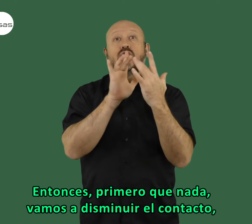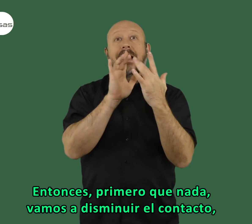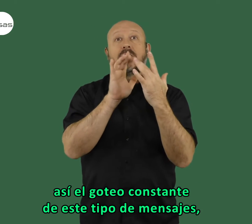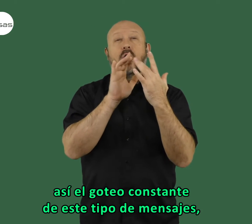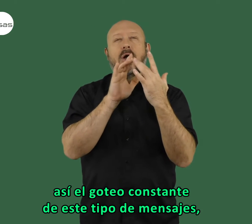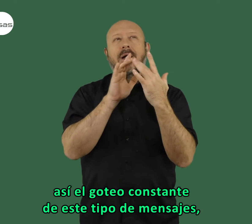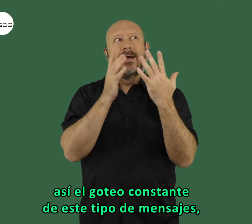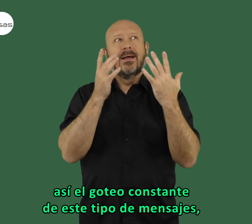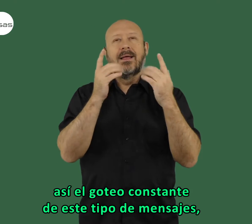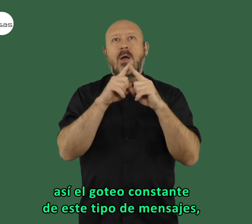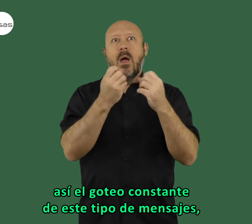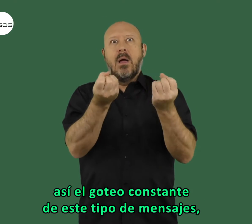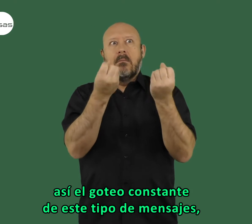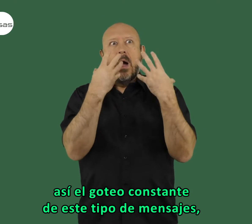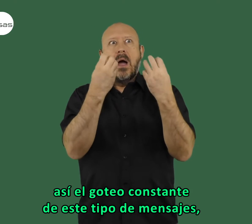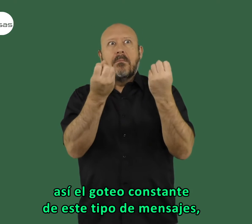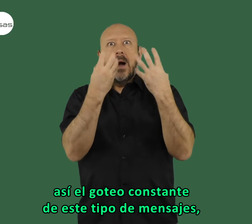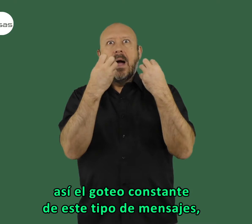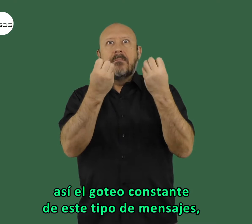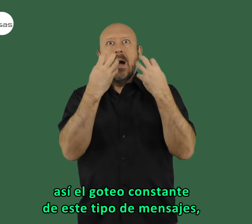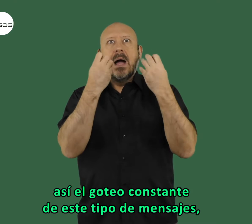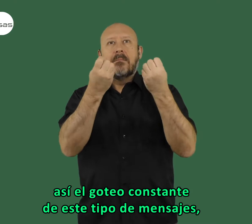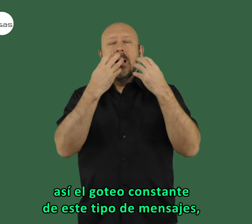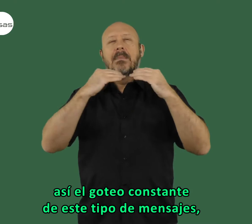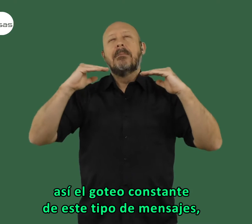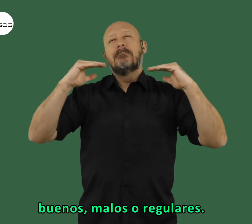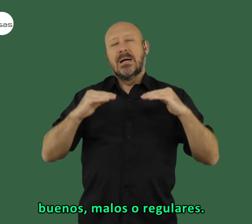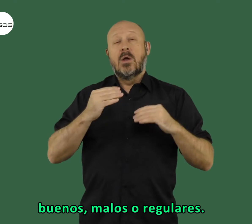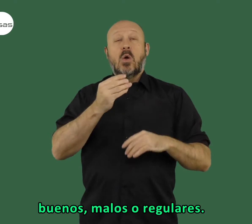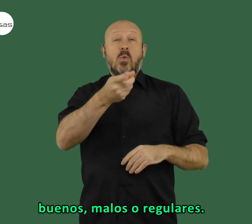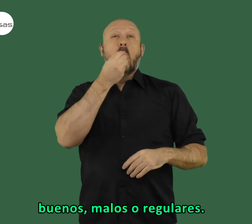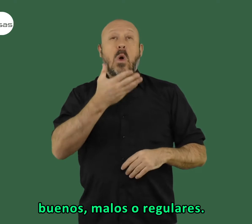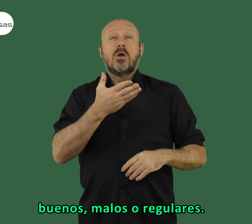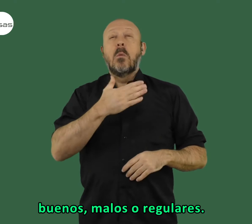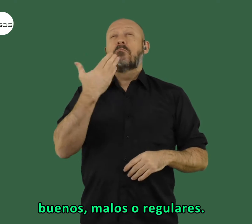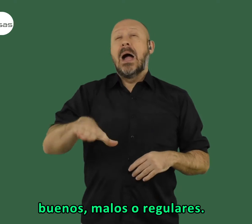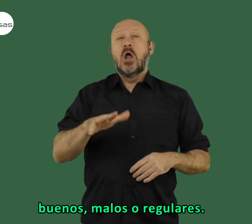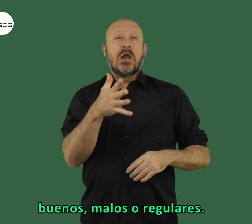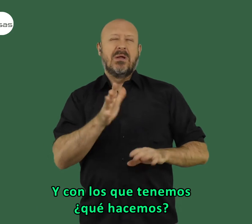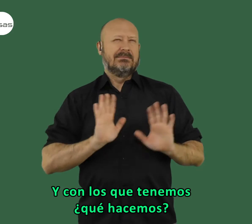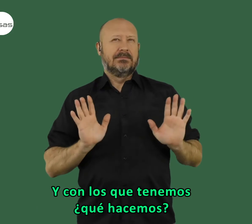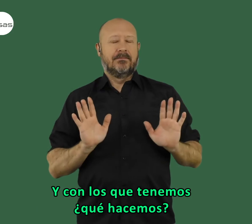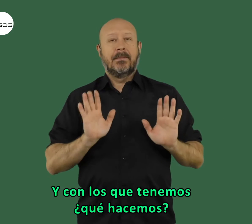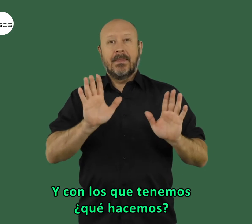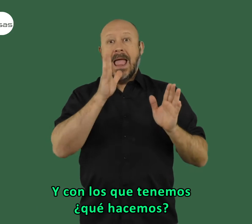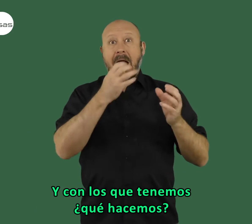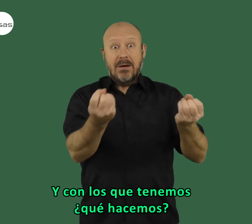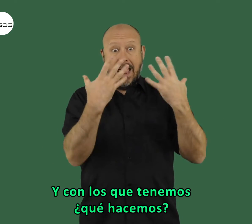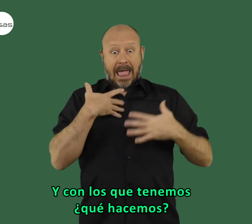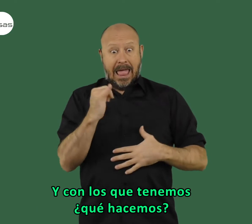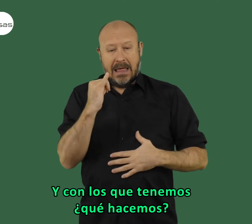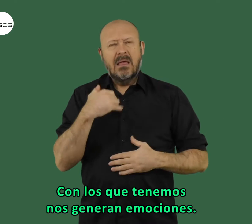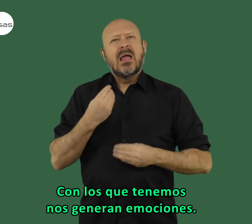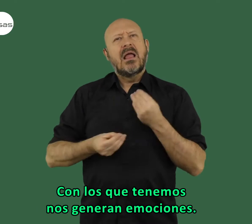el contacto, así, el goteo constante de este tipo de mensajes buenos, malos o regulares, ¿vale? Y con los que tenemos,